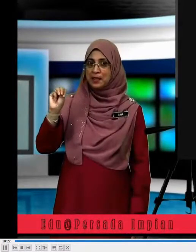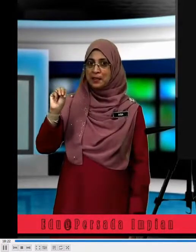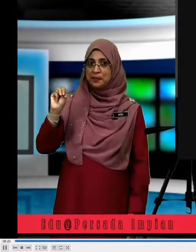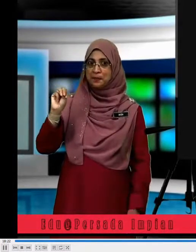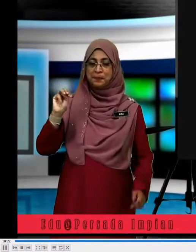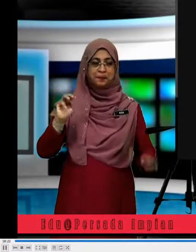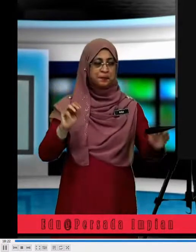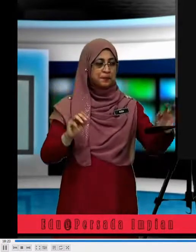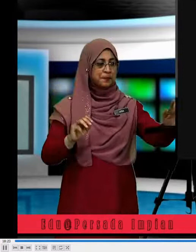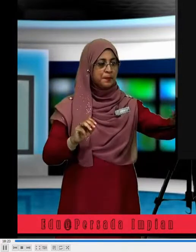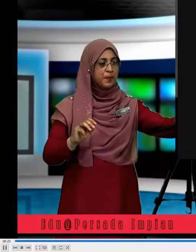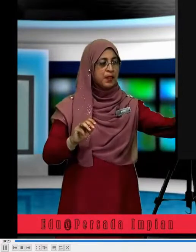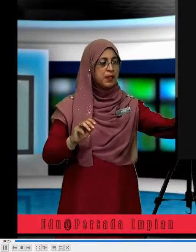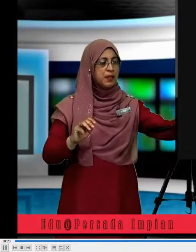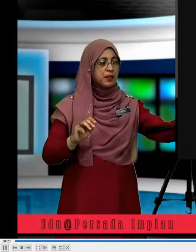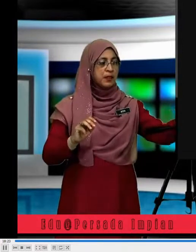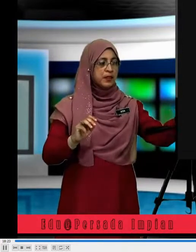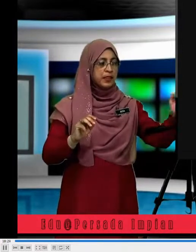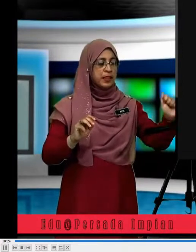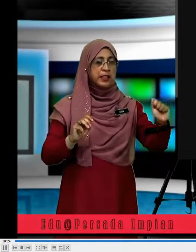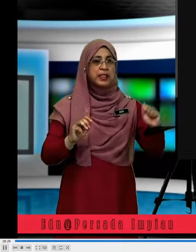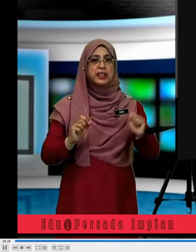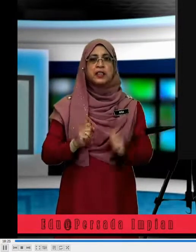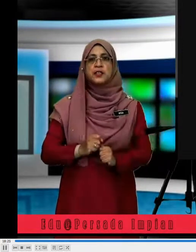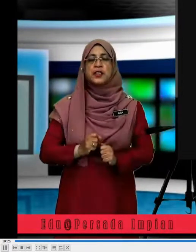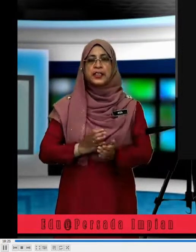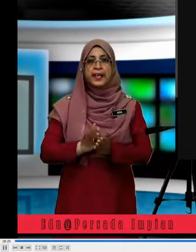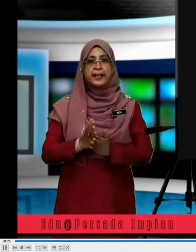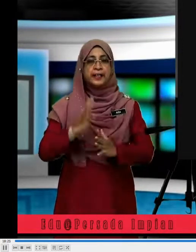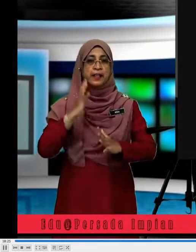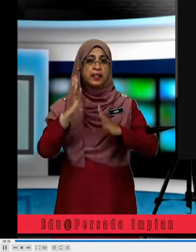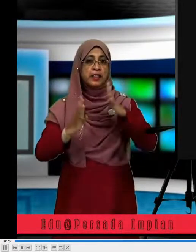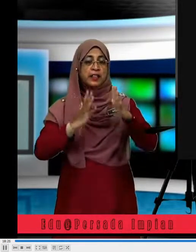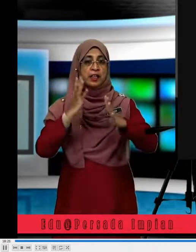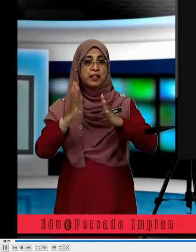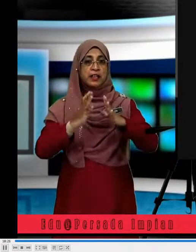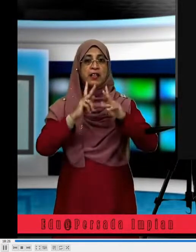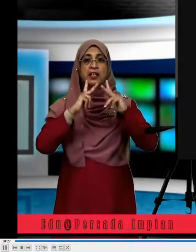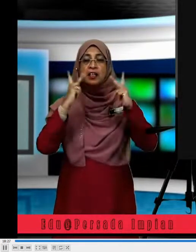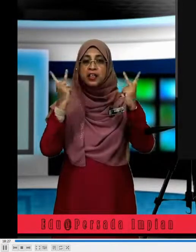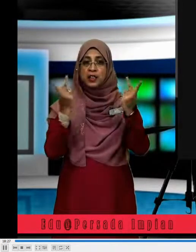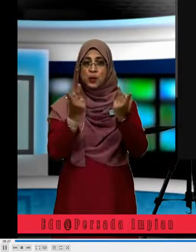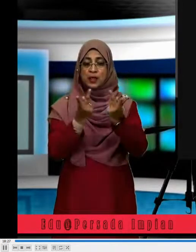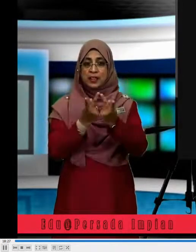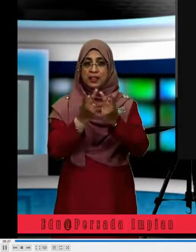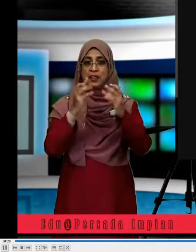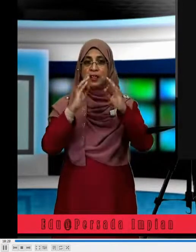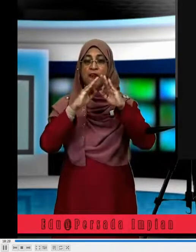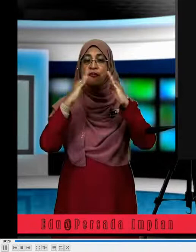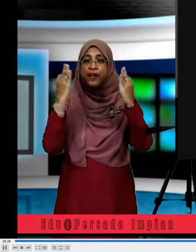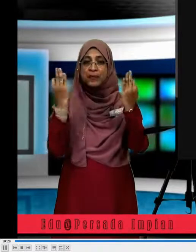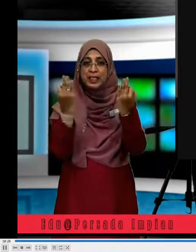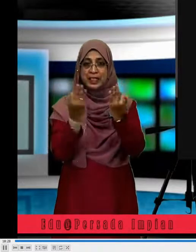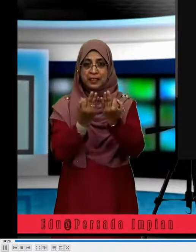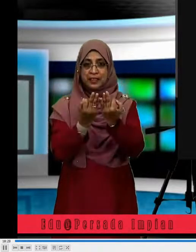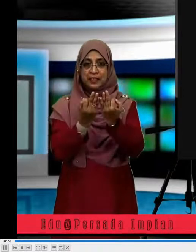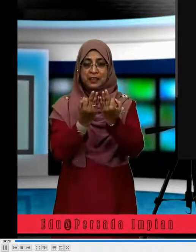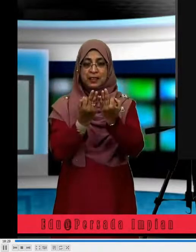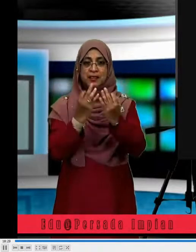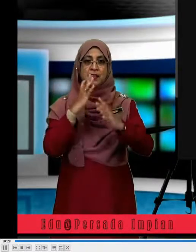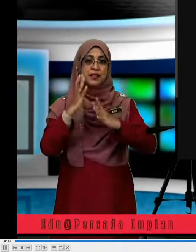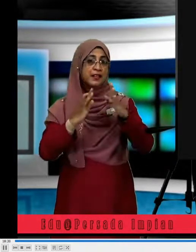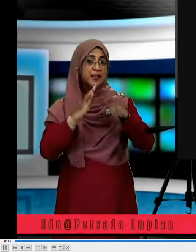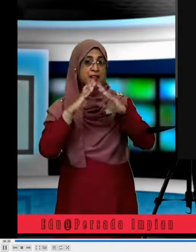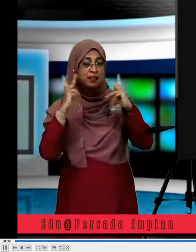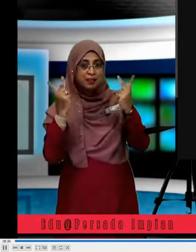mereka Hai seterusnya kita teruskan dengan isyarat keluarga family